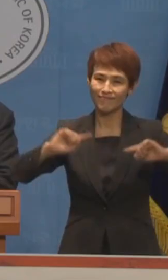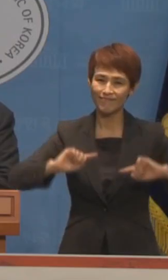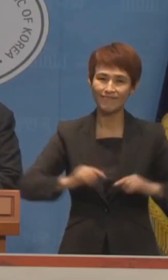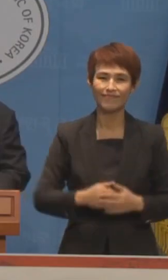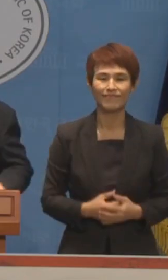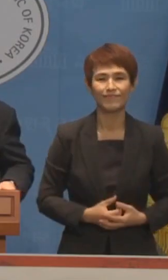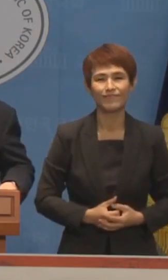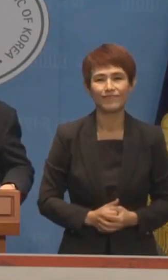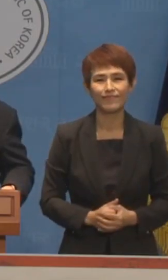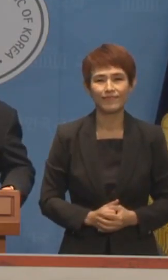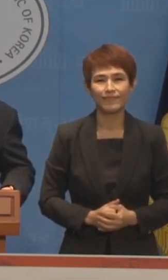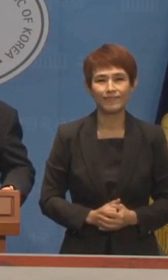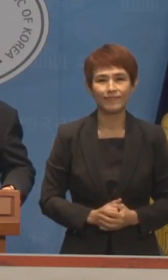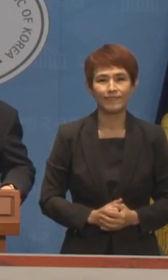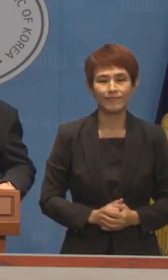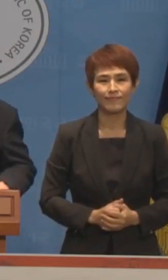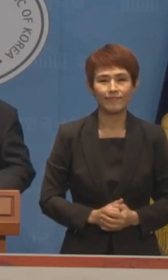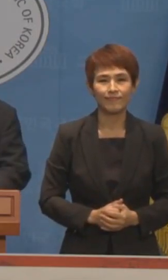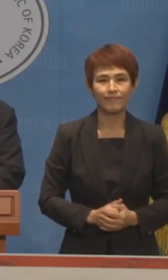계십니다.